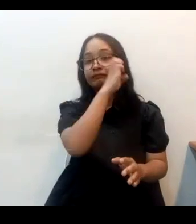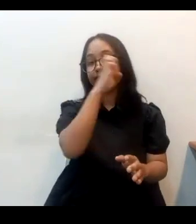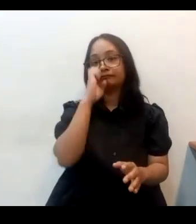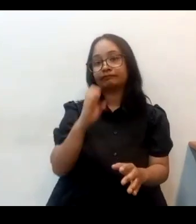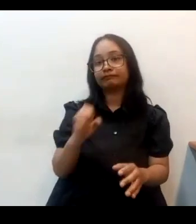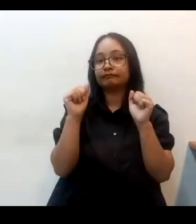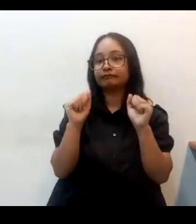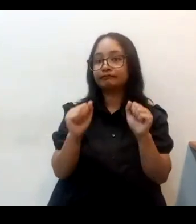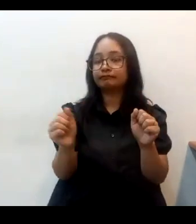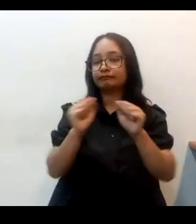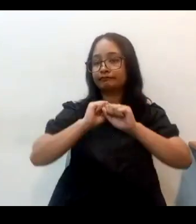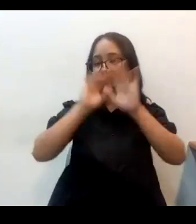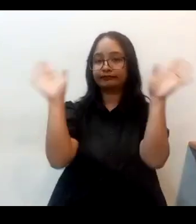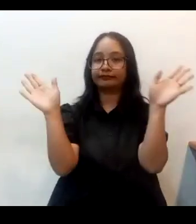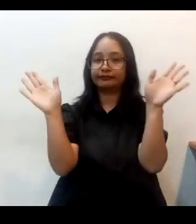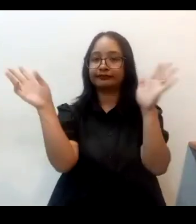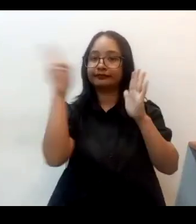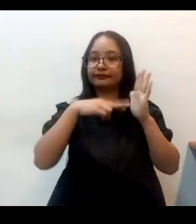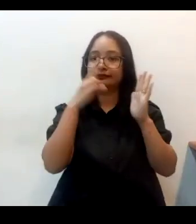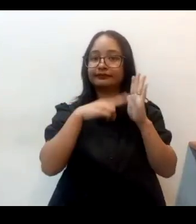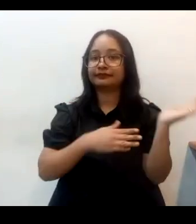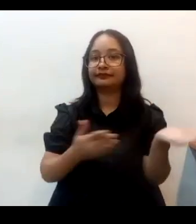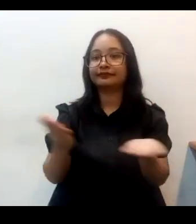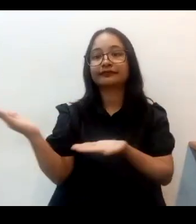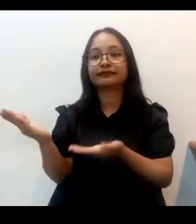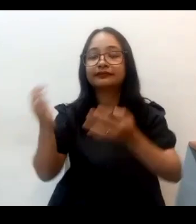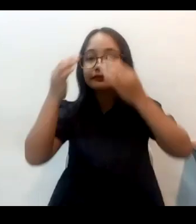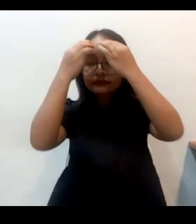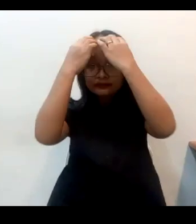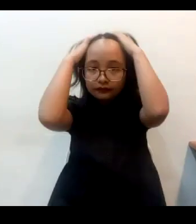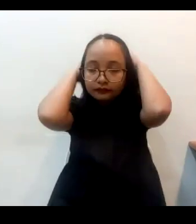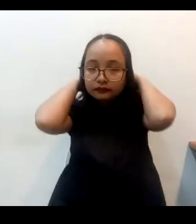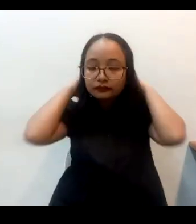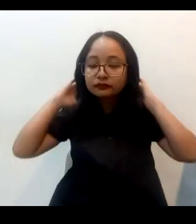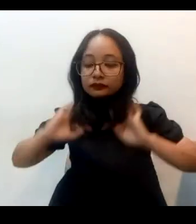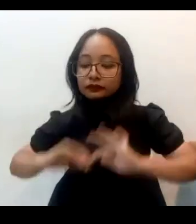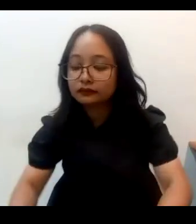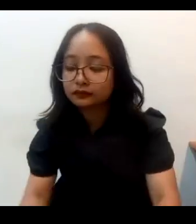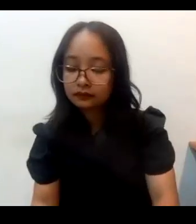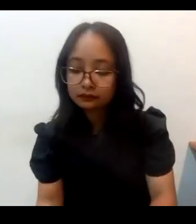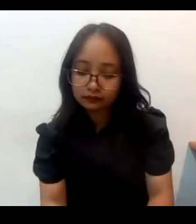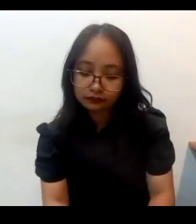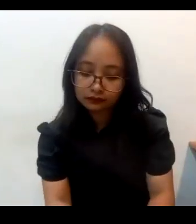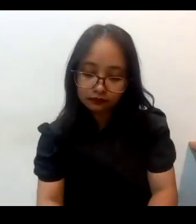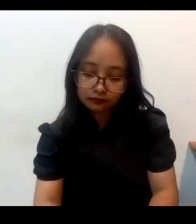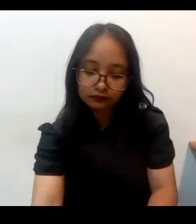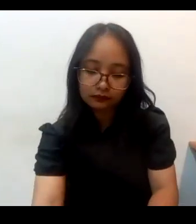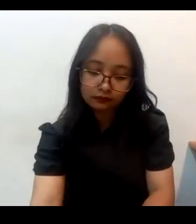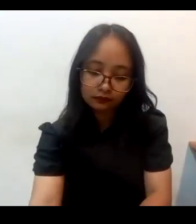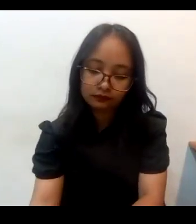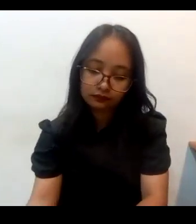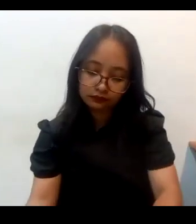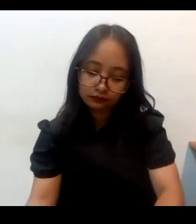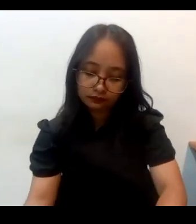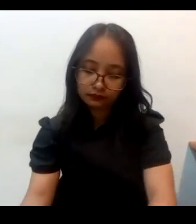ng sabay-sabay. 3, 2, 1. Buksan mo ang aking mga mata upang makita ko ang kahanga-hangang mga bagay sa